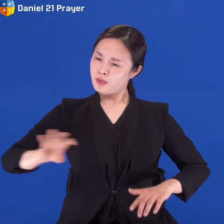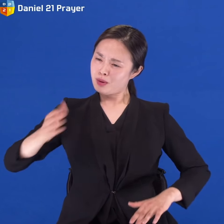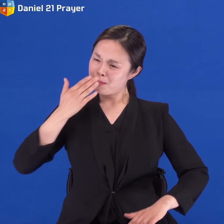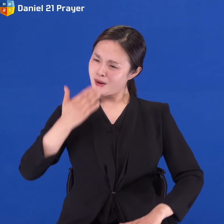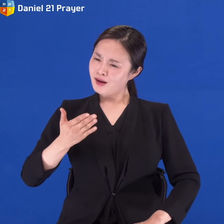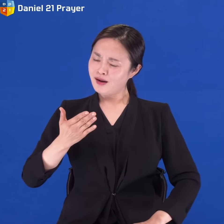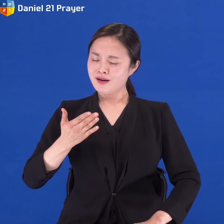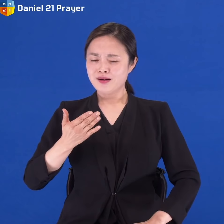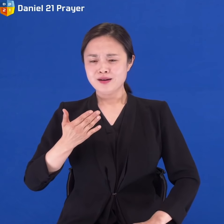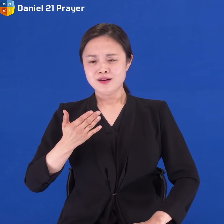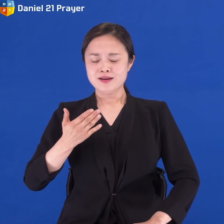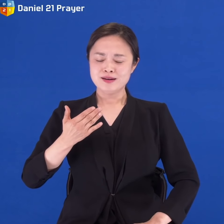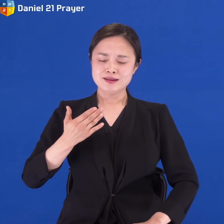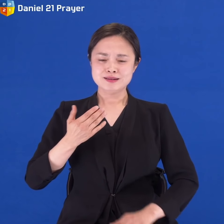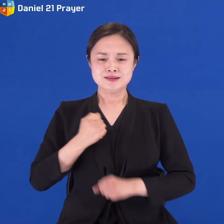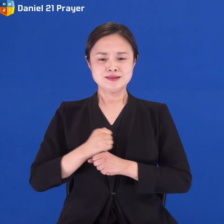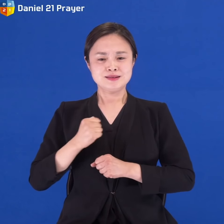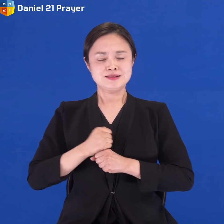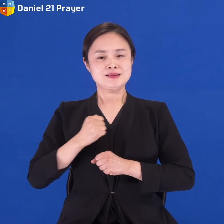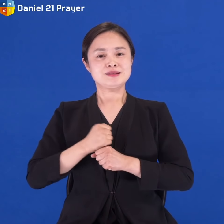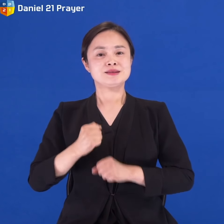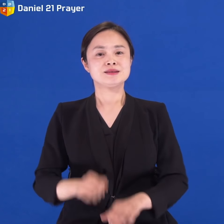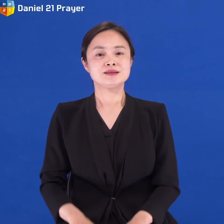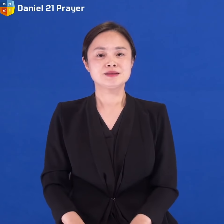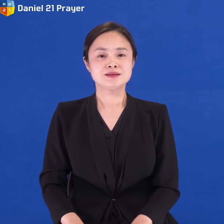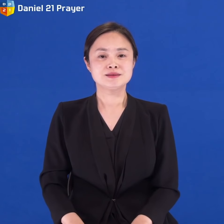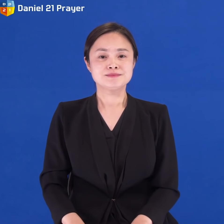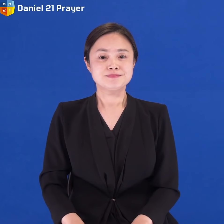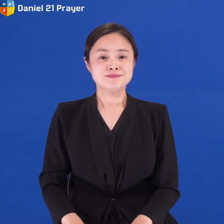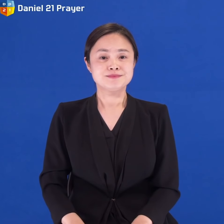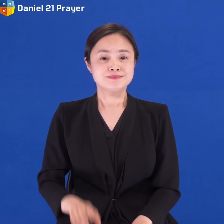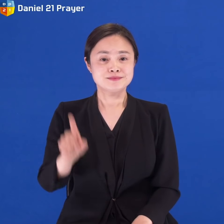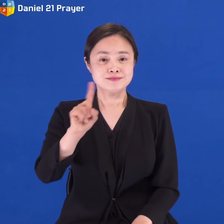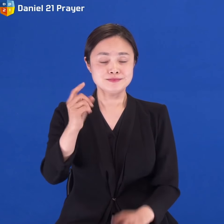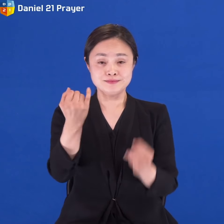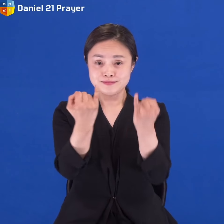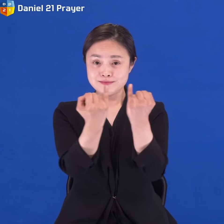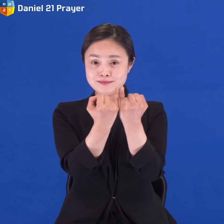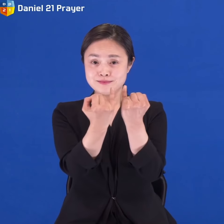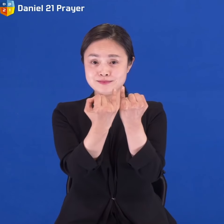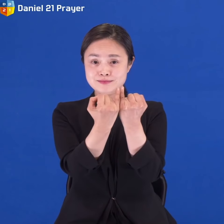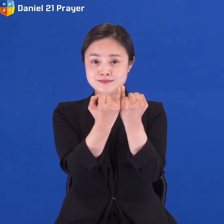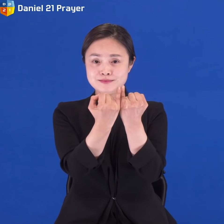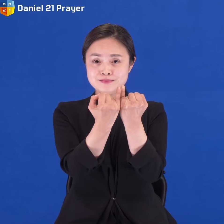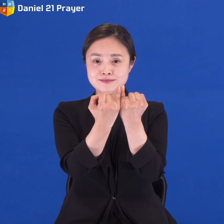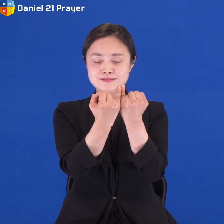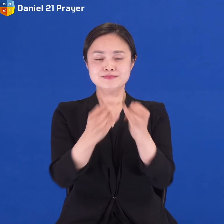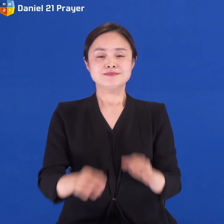어렵게 오랜만에 저희 교회에 오신다는 한 자매님이 셈으로